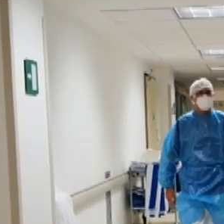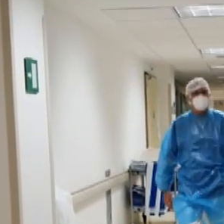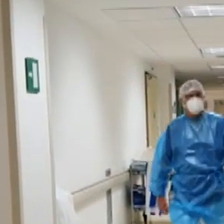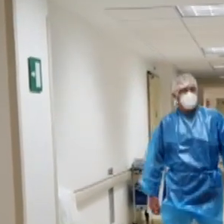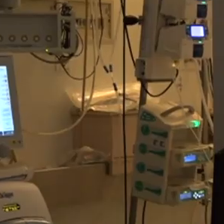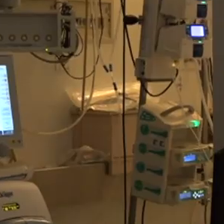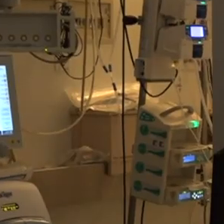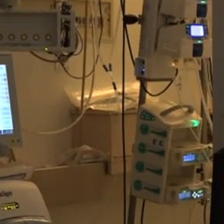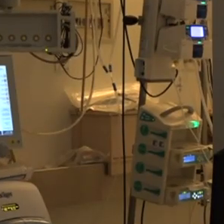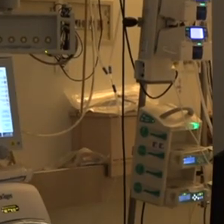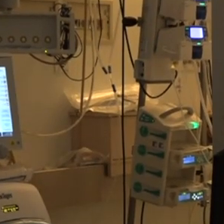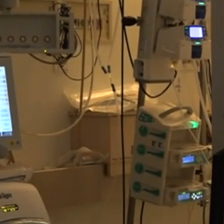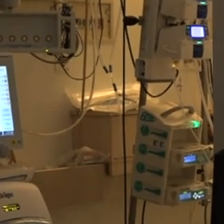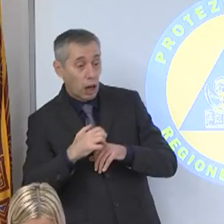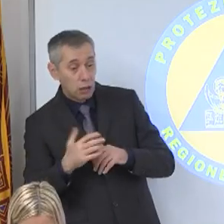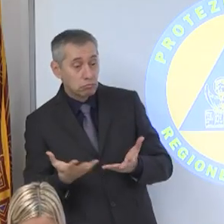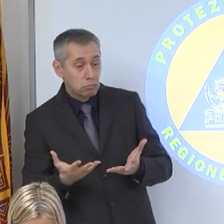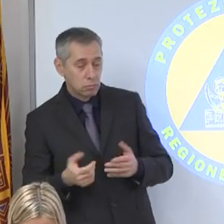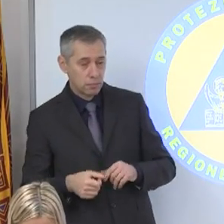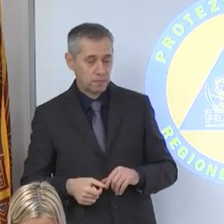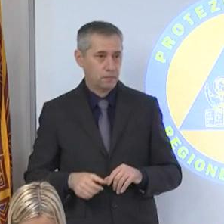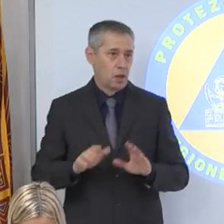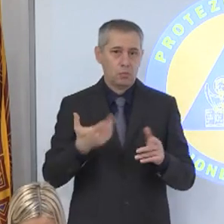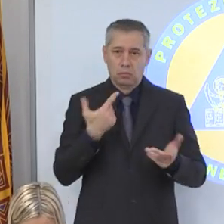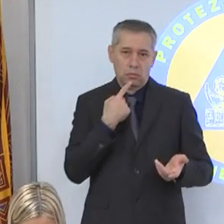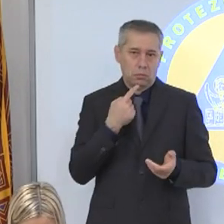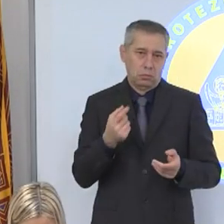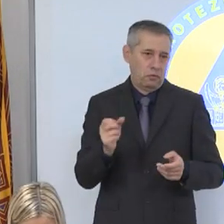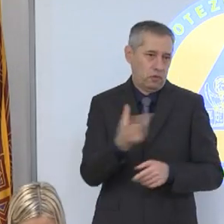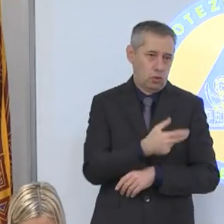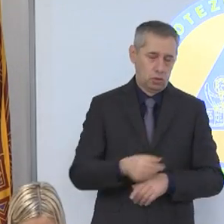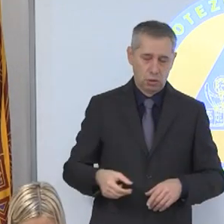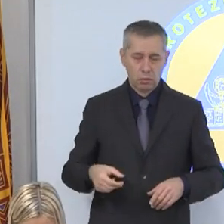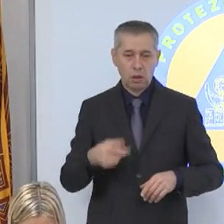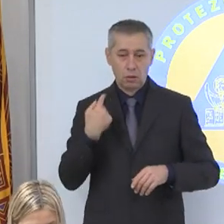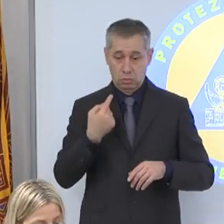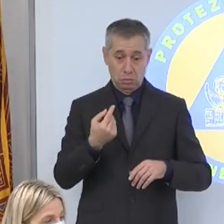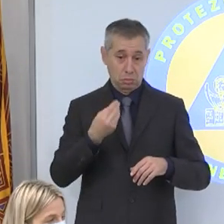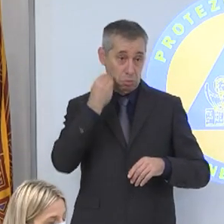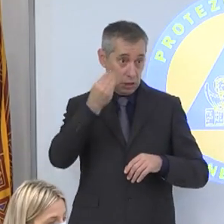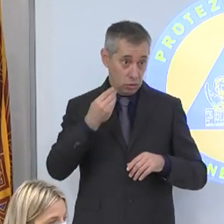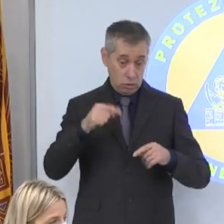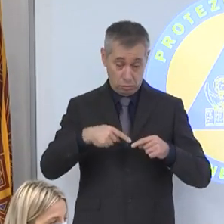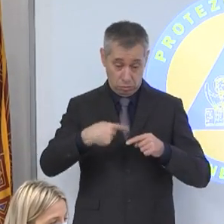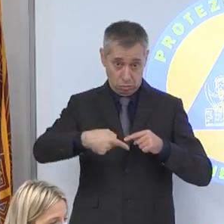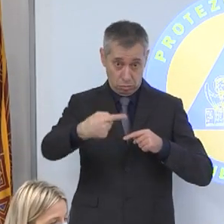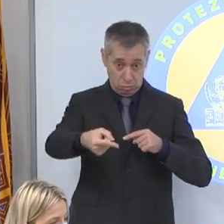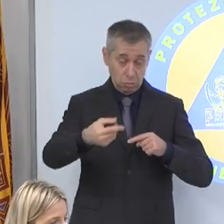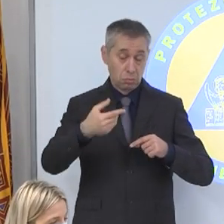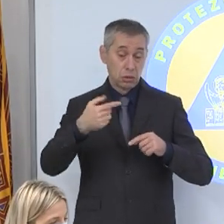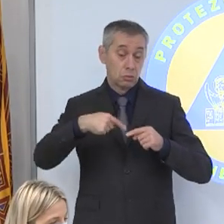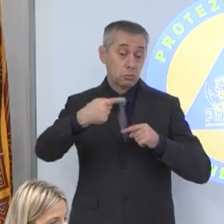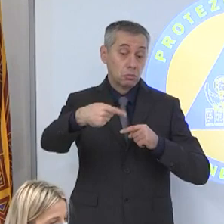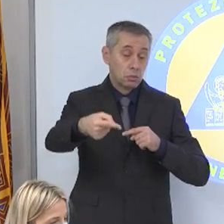importante previsione di un possibile scenario. Pensiamo che nel giro di 2 settimane, che è la parte che più ci preoccupa, dalle proiezioni che abbiamo